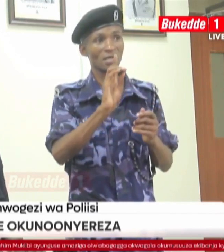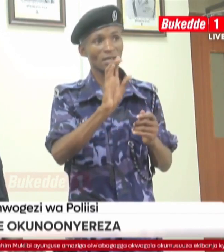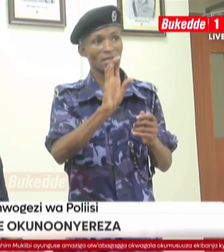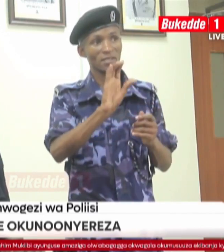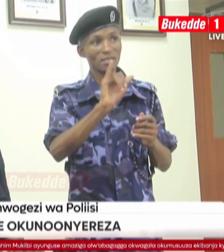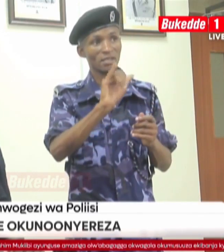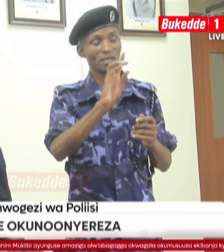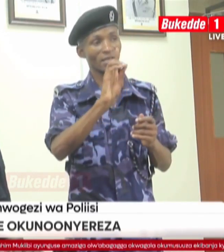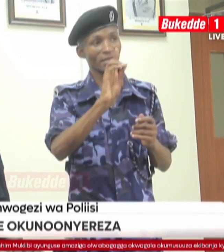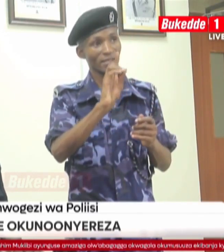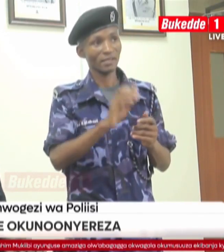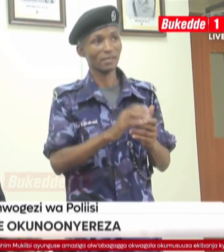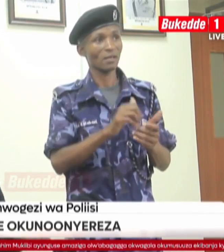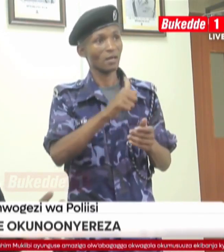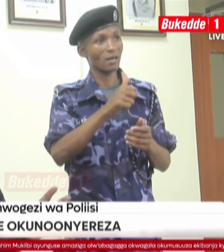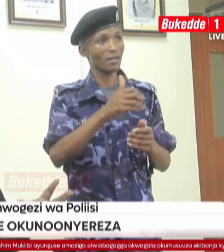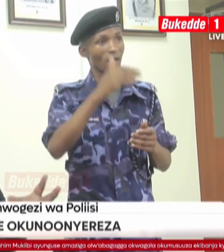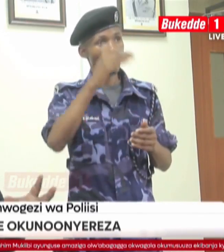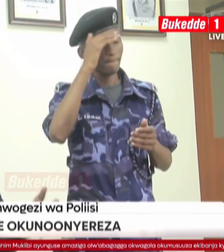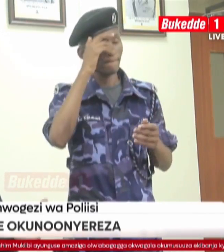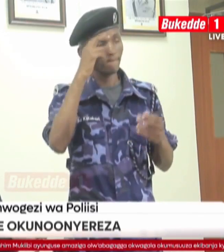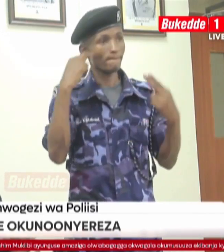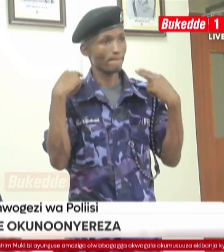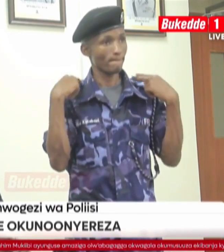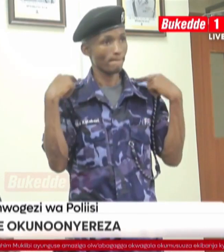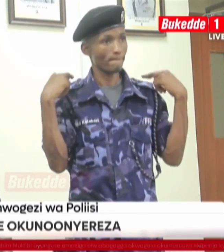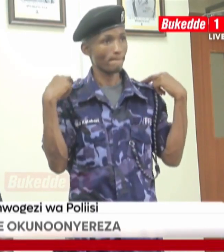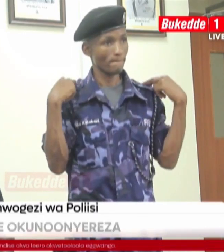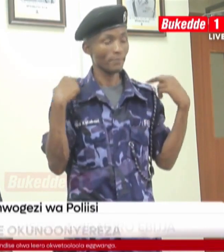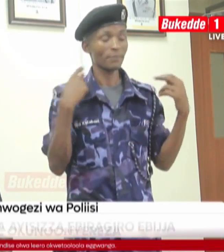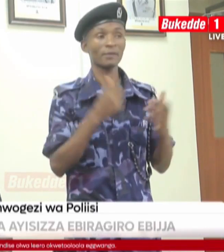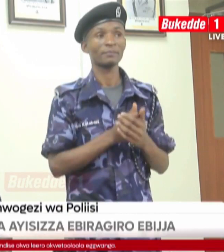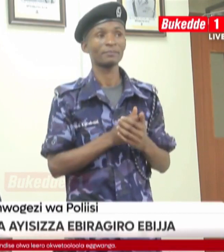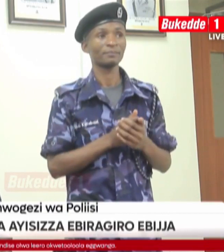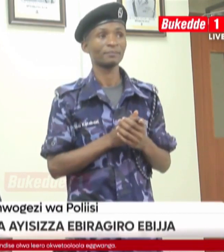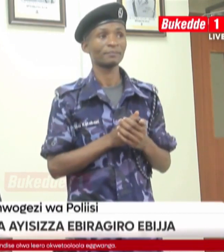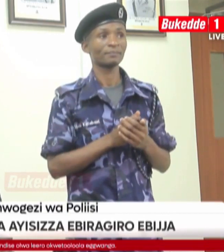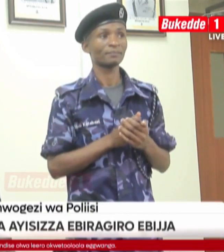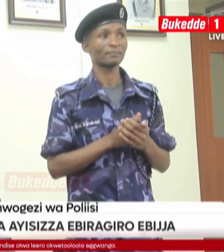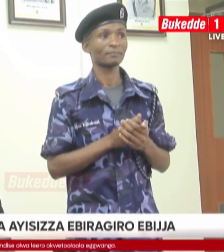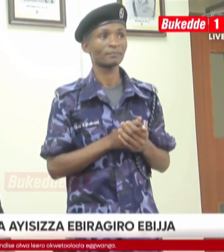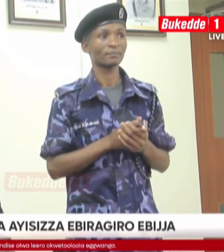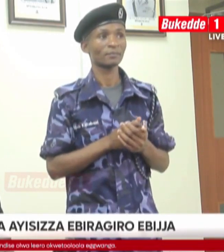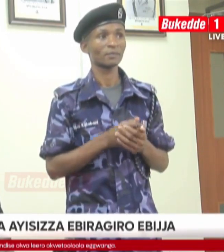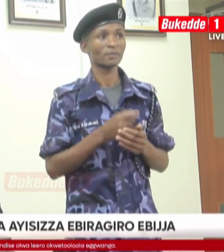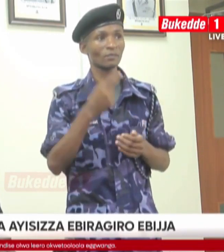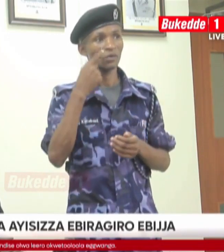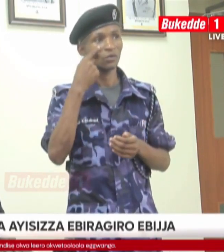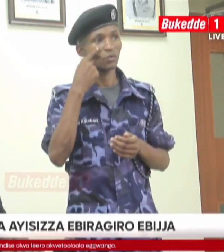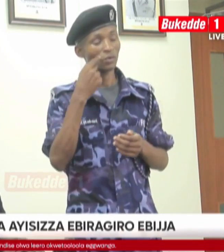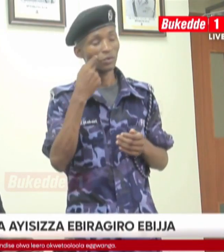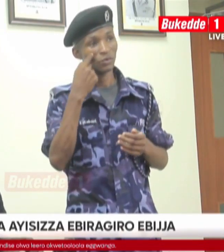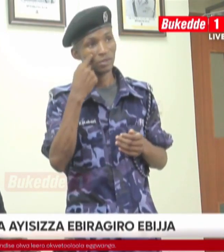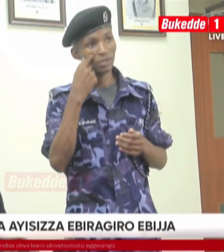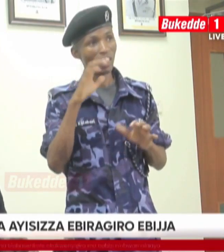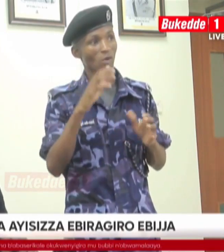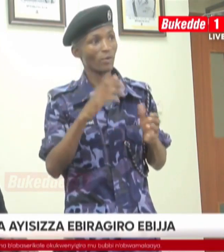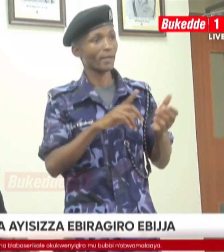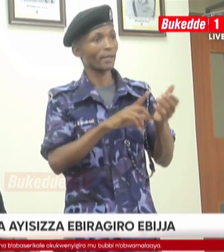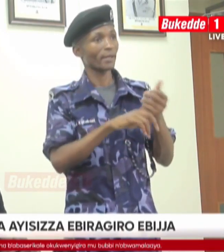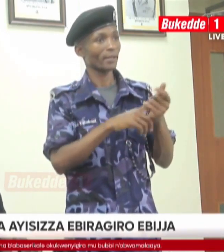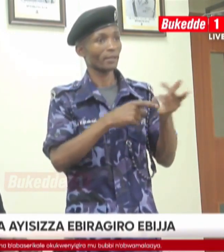ne abapoliisi aba flying squad okulaba nga tuzuula